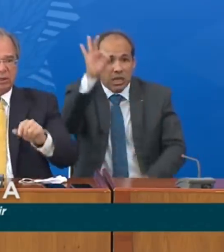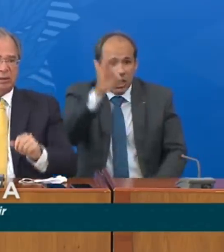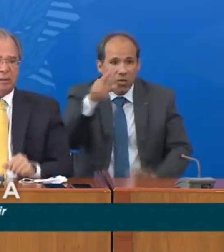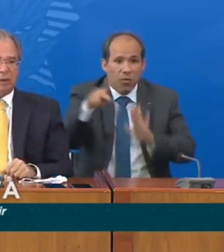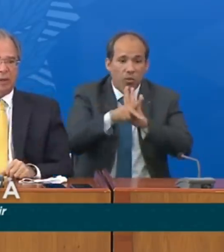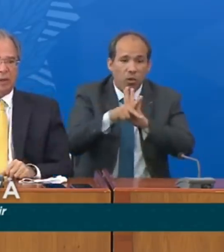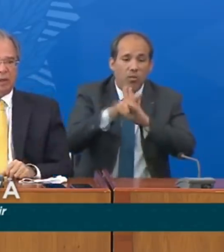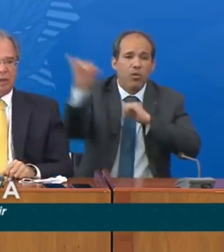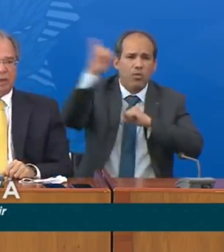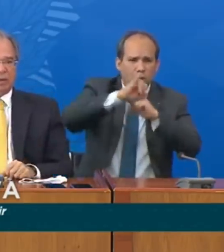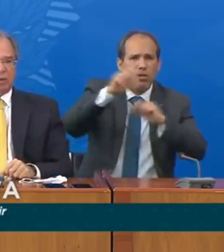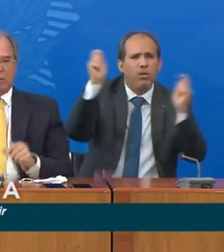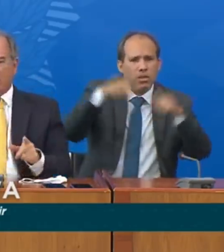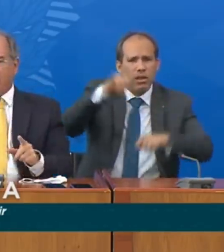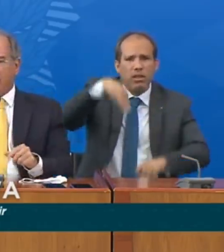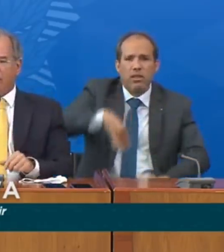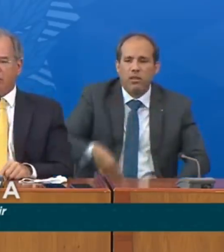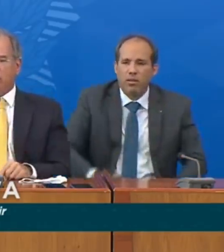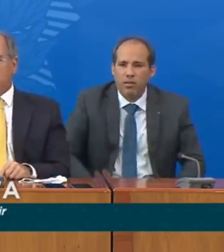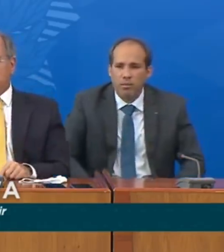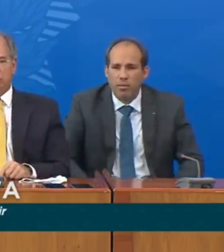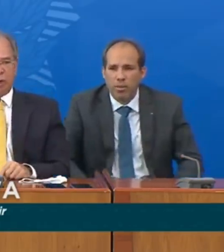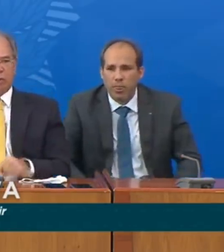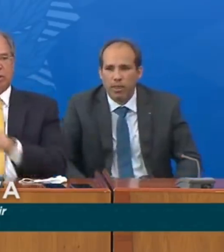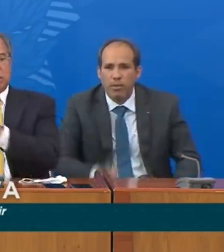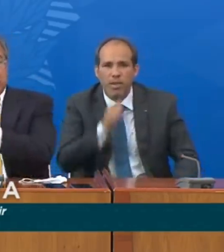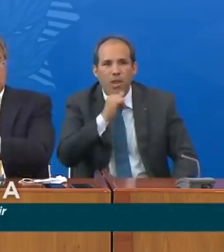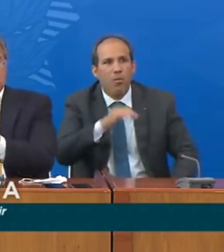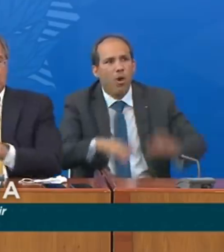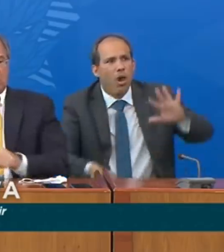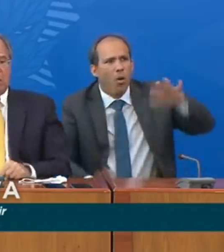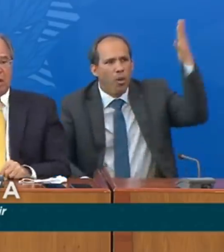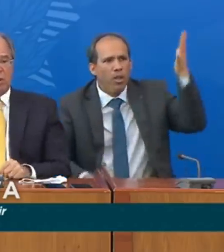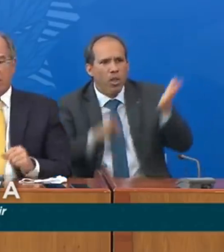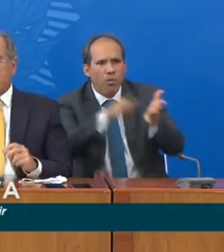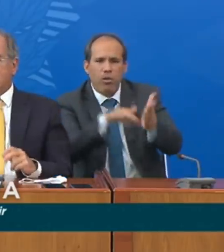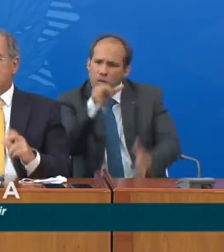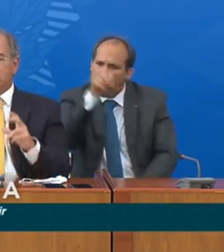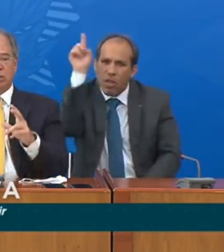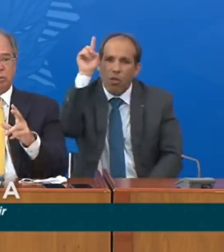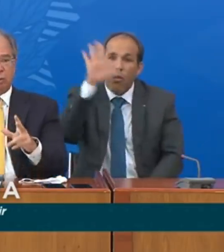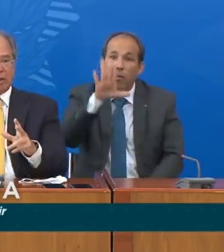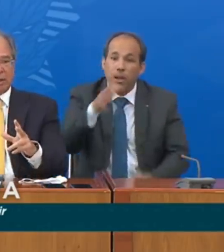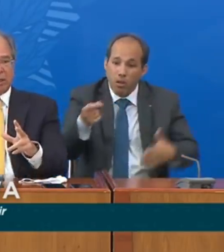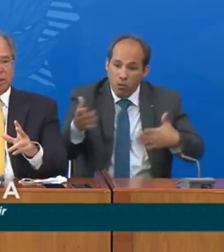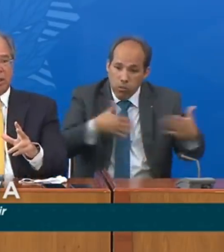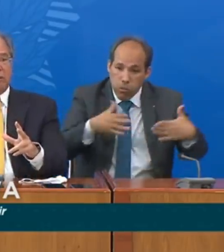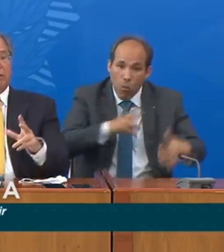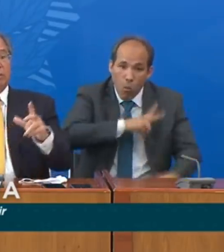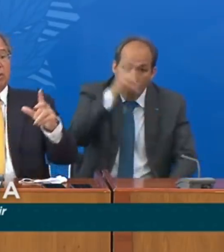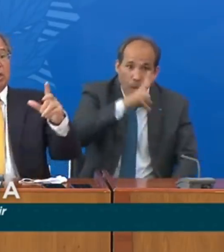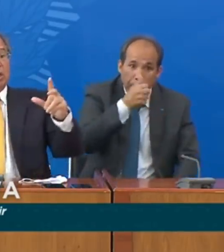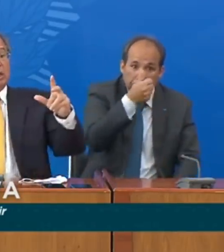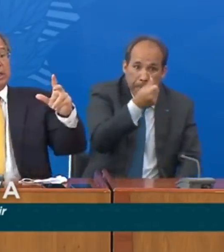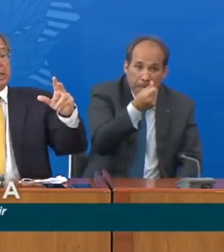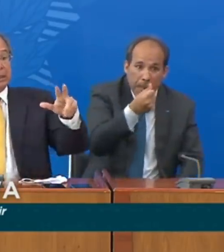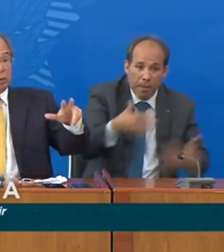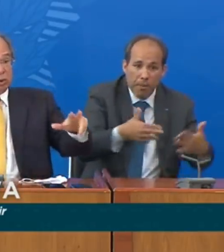sim. Então, da mesma forma, vamos subir os impostos? Não. Agora, a arrecadação subiu bastante.